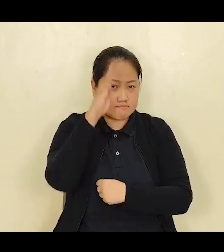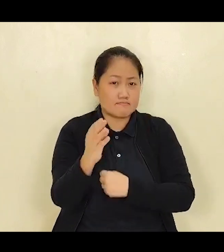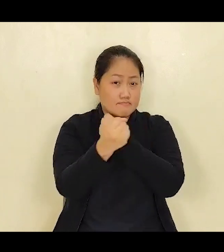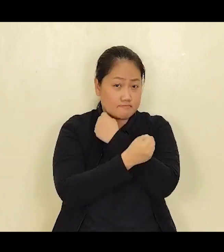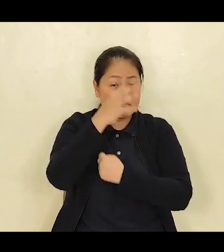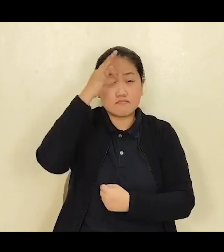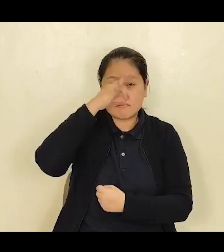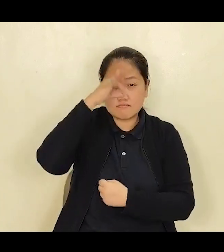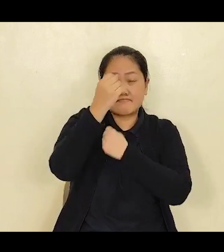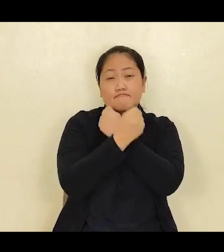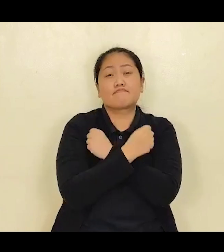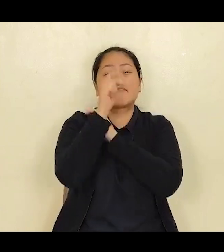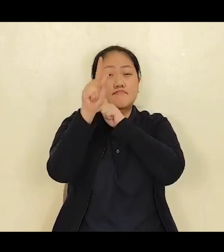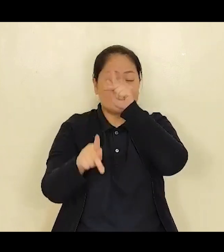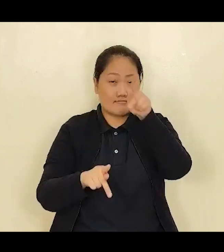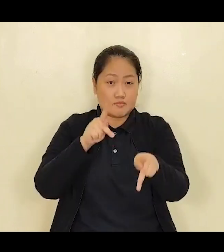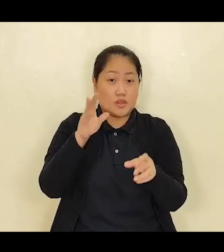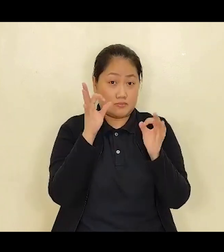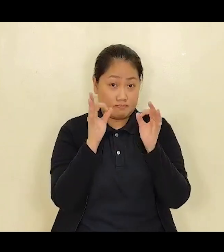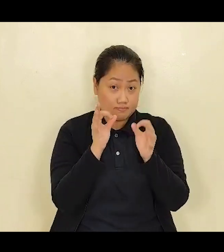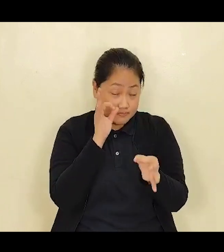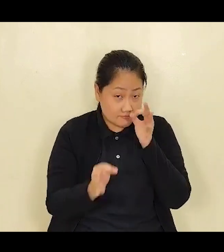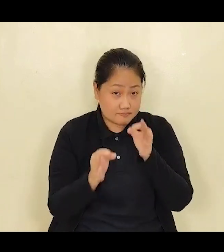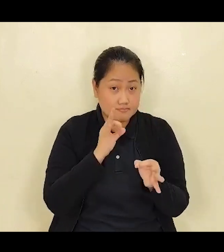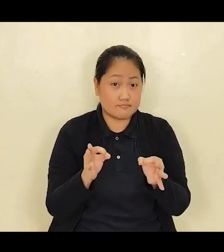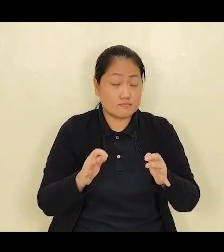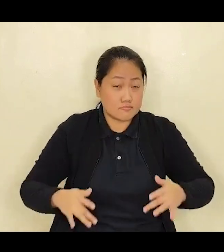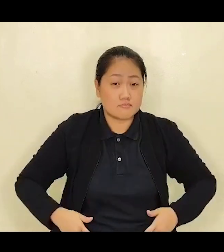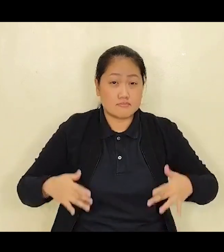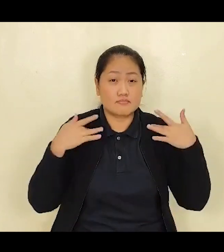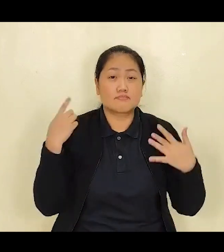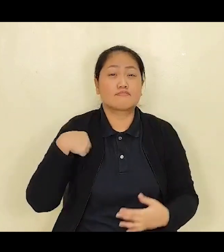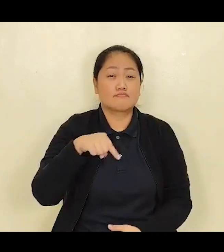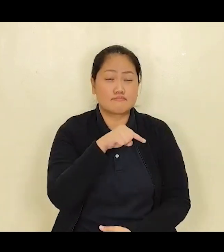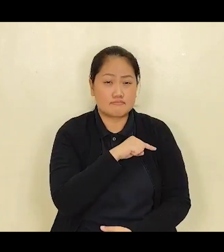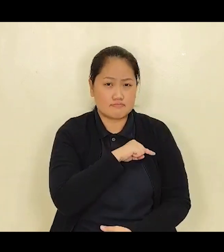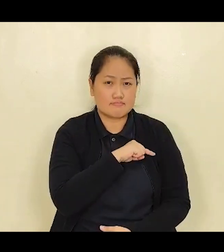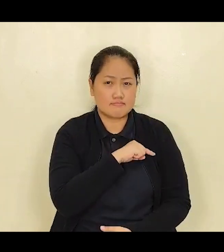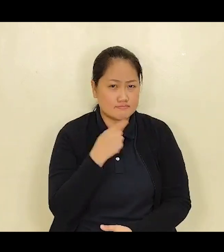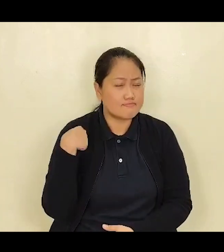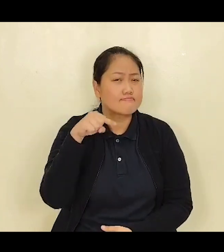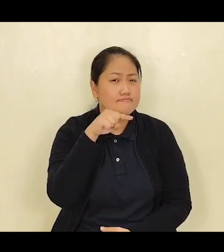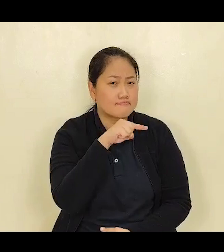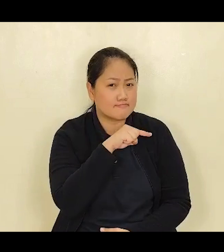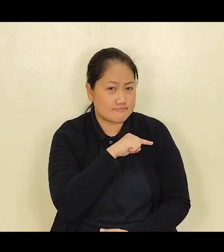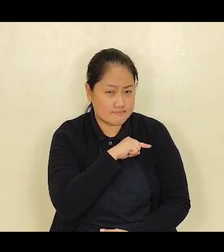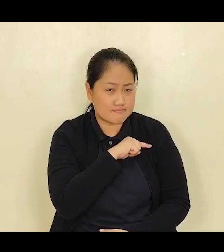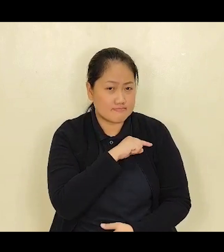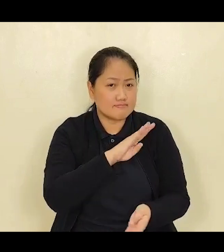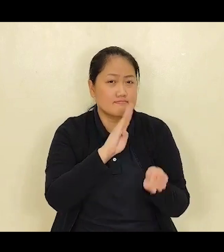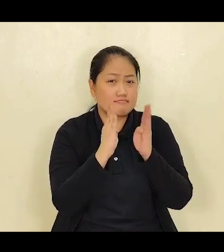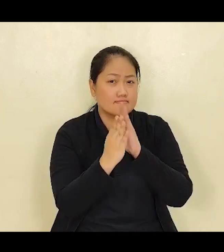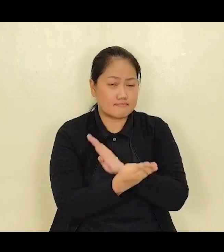makapilipino, makatao. Kung isa sa buhay natin ito, tayo ay